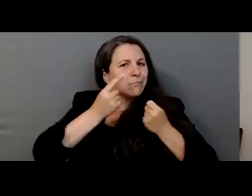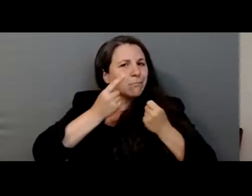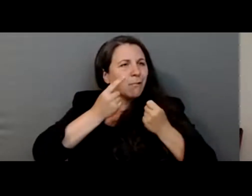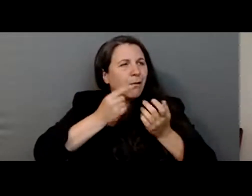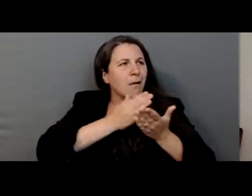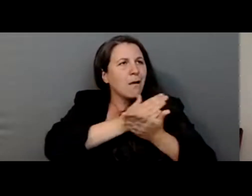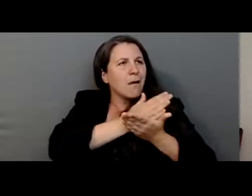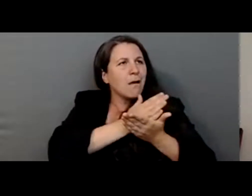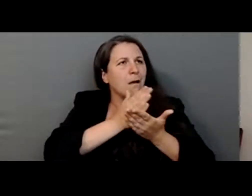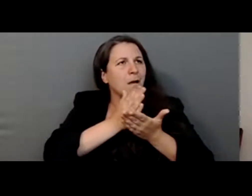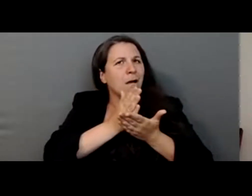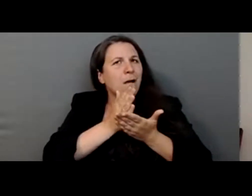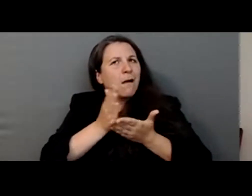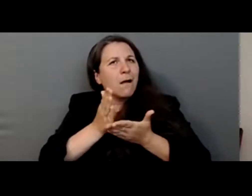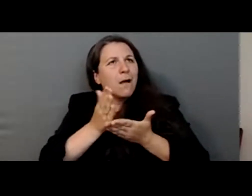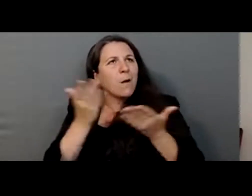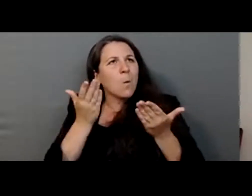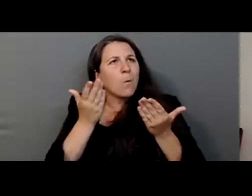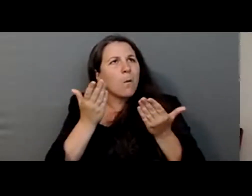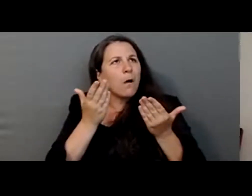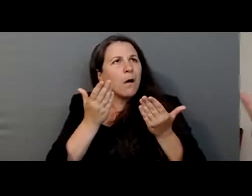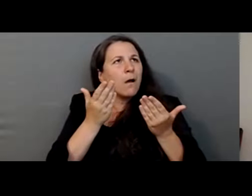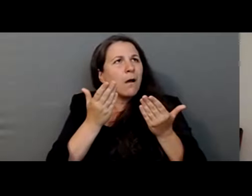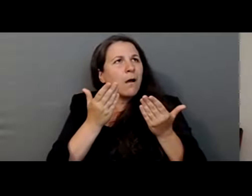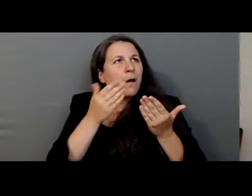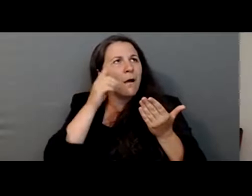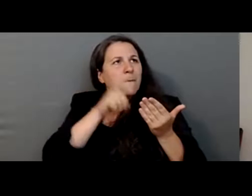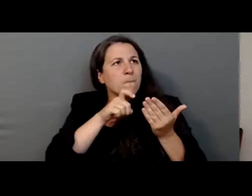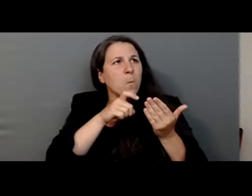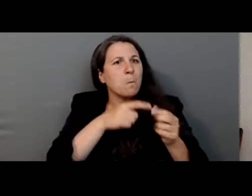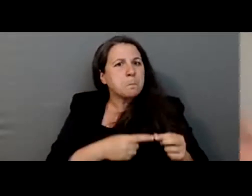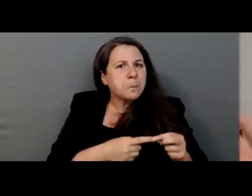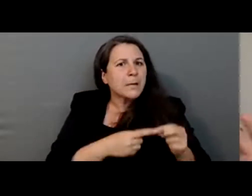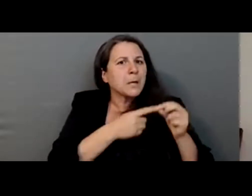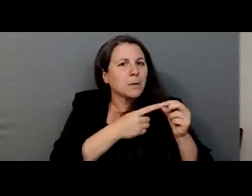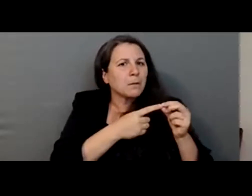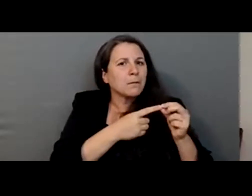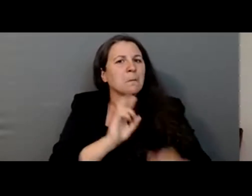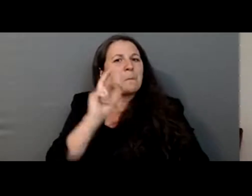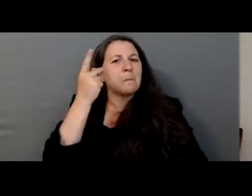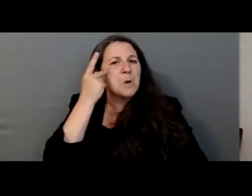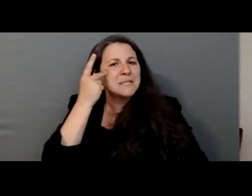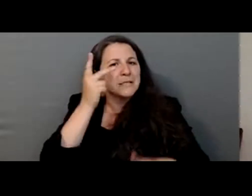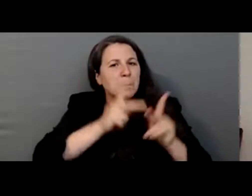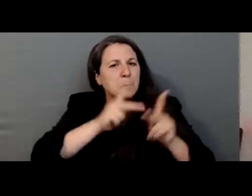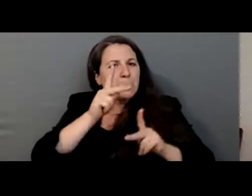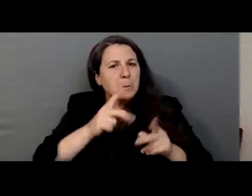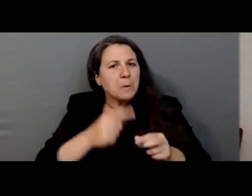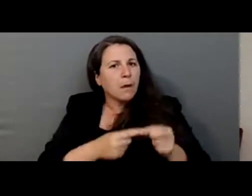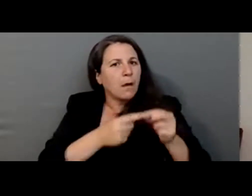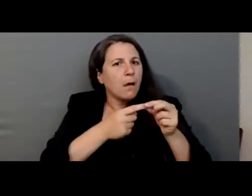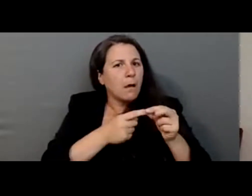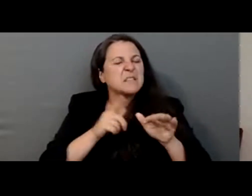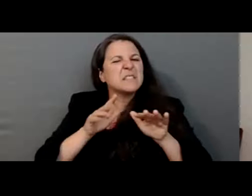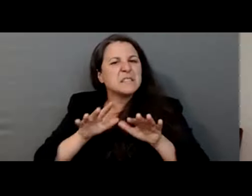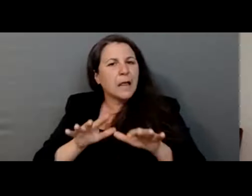permettant de voir quelles sont les démarches qui sont à préconiser, quelles sont les politiques publiques qui sont à préconiser, quelles sont les stratégies qu'il